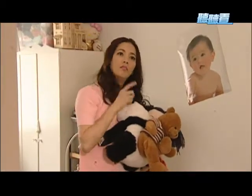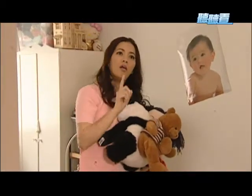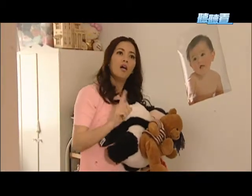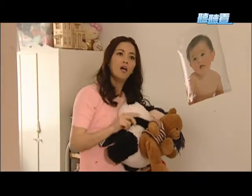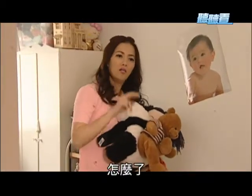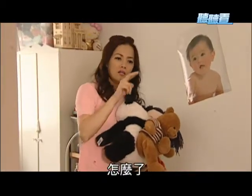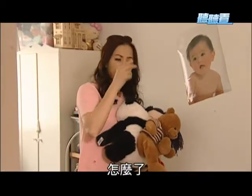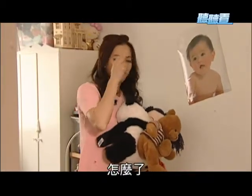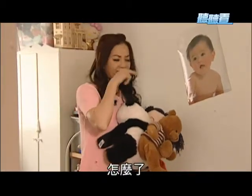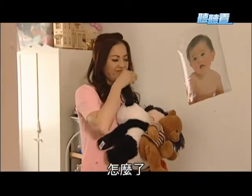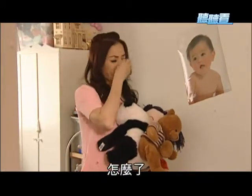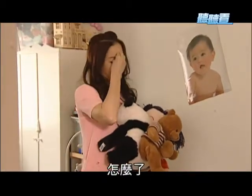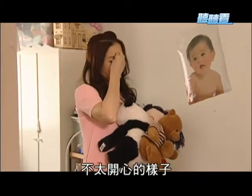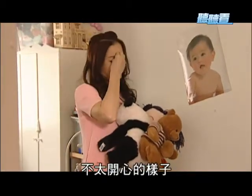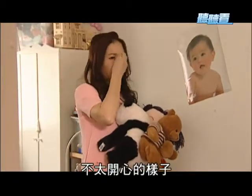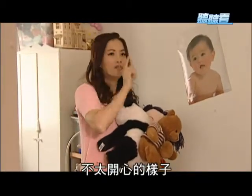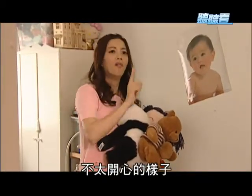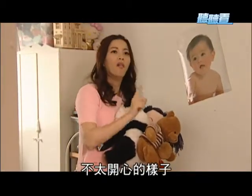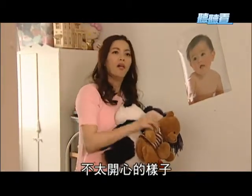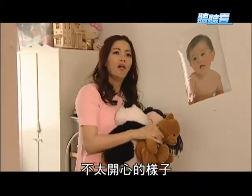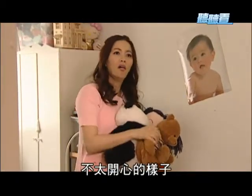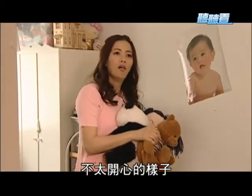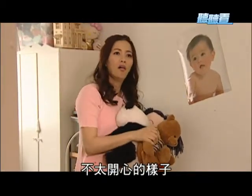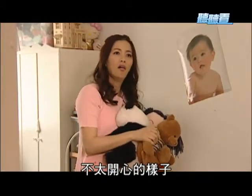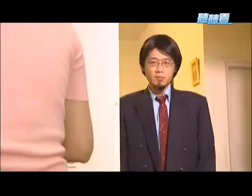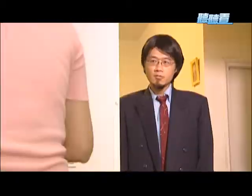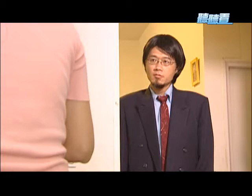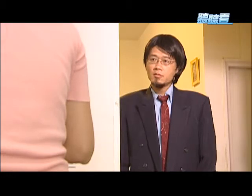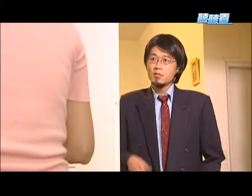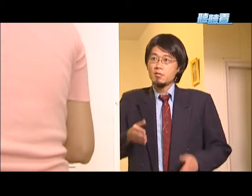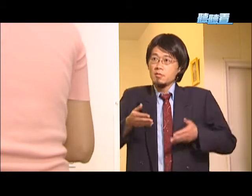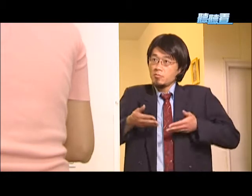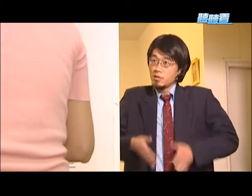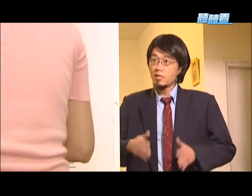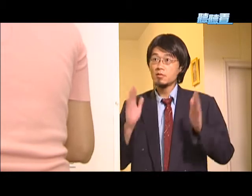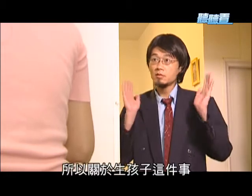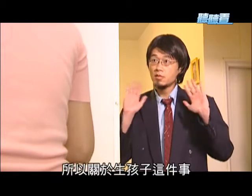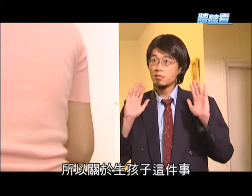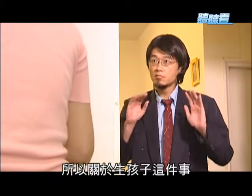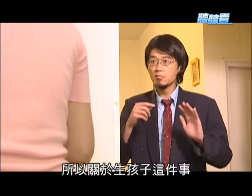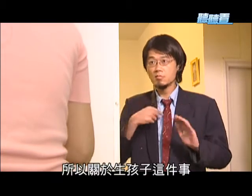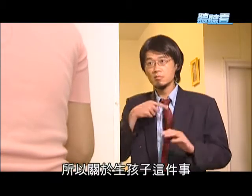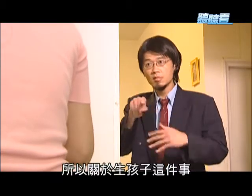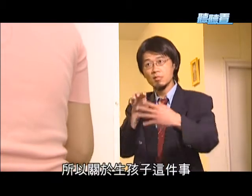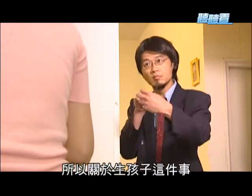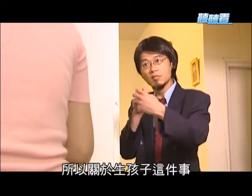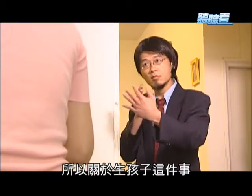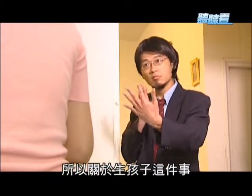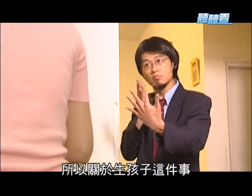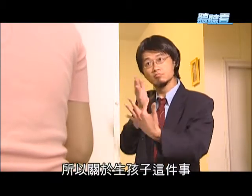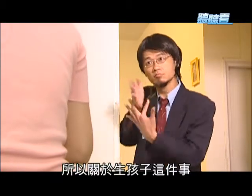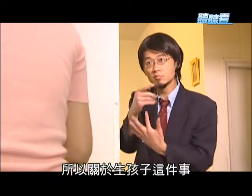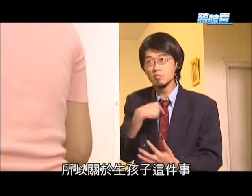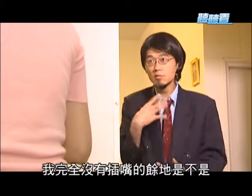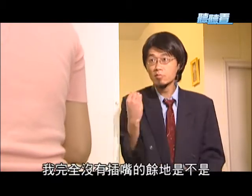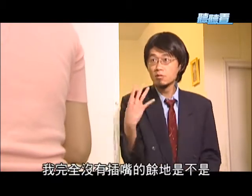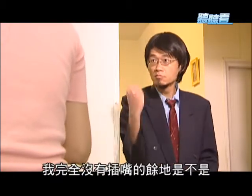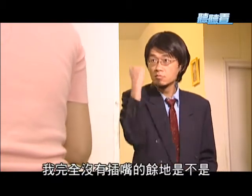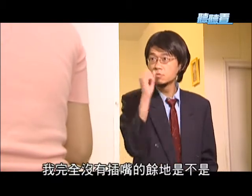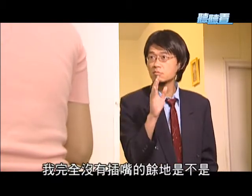怎么了？不太开心的样子。 所以， 关于生孩子这件事，我完全没有插嘴